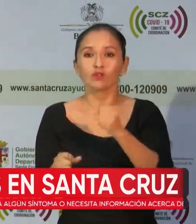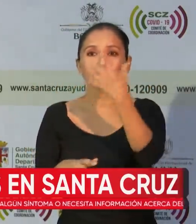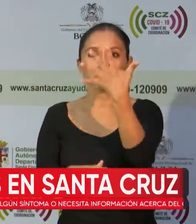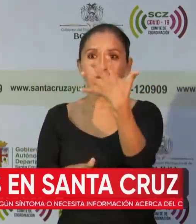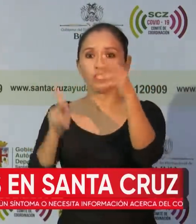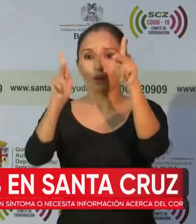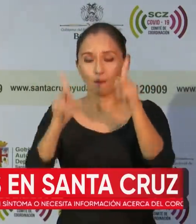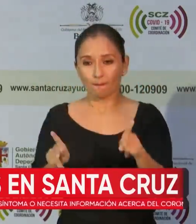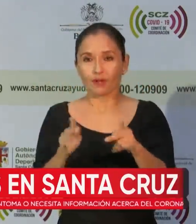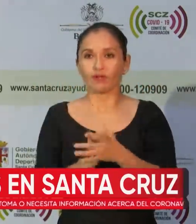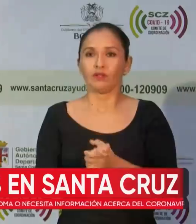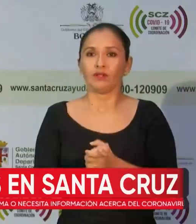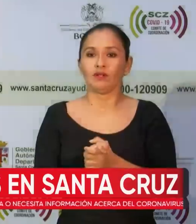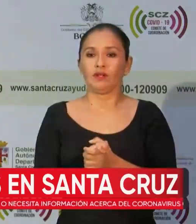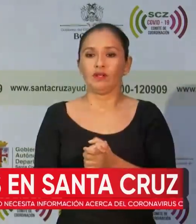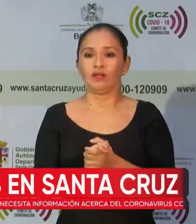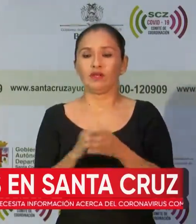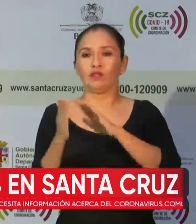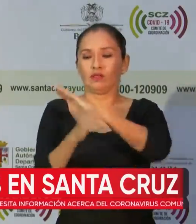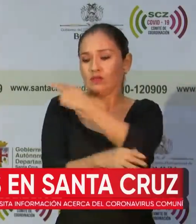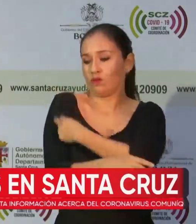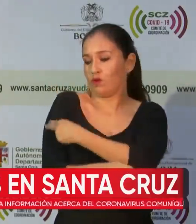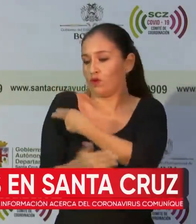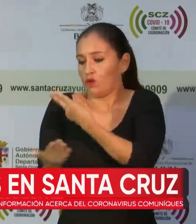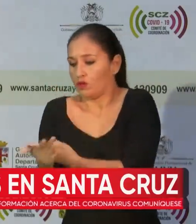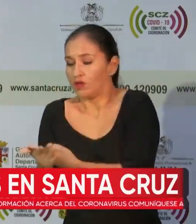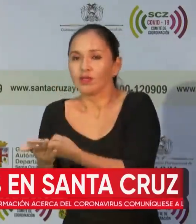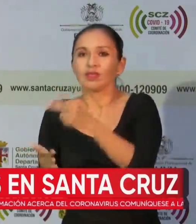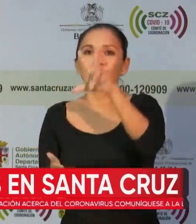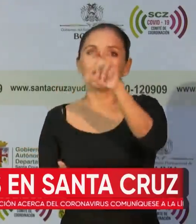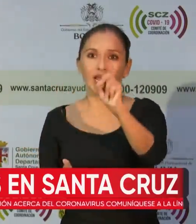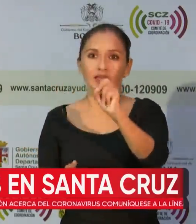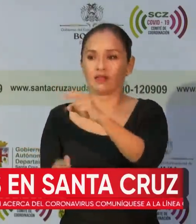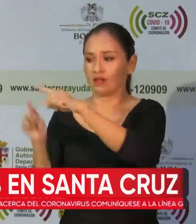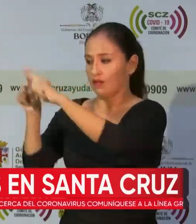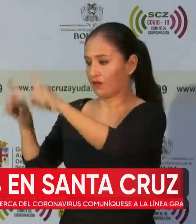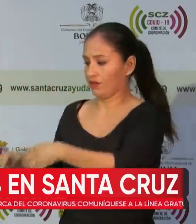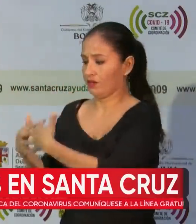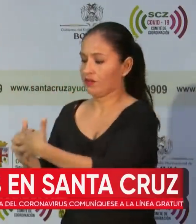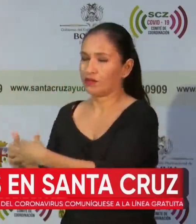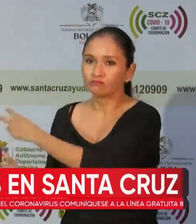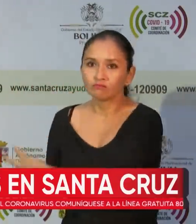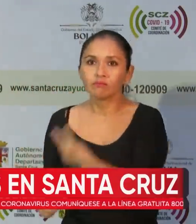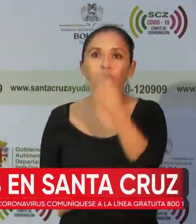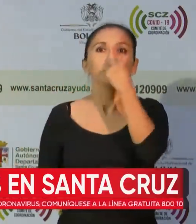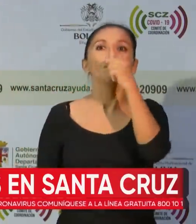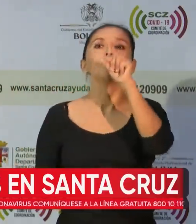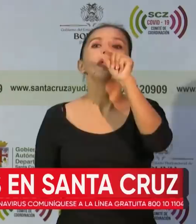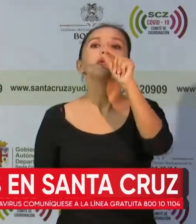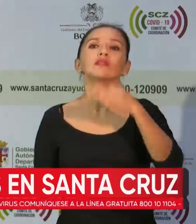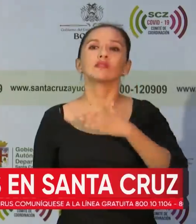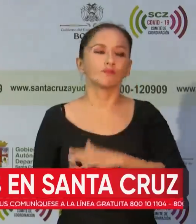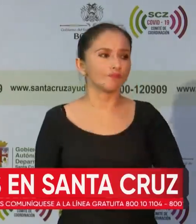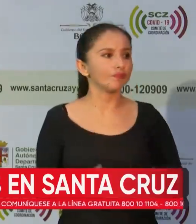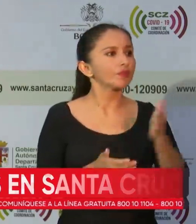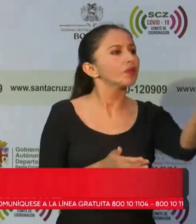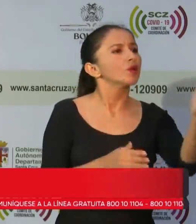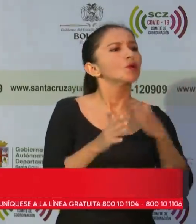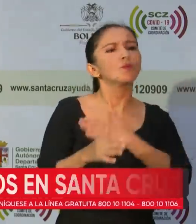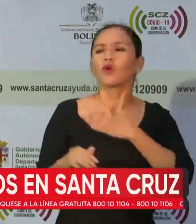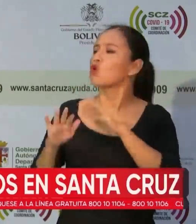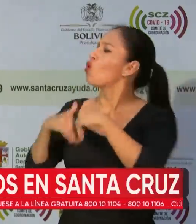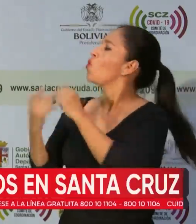5 pacientes en unidad de terapia intensiva, 30 y en tubo, 20. Doctor, ¿se nos podría informar, por favor, acerca de la